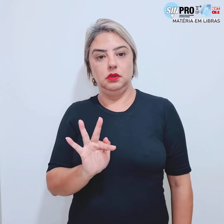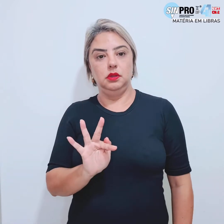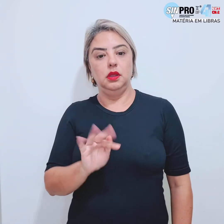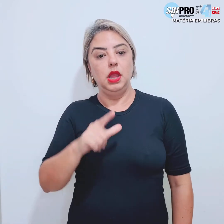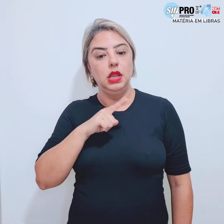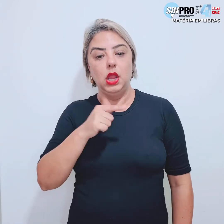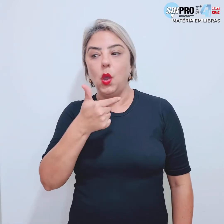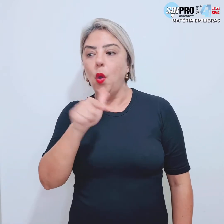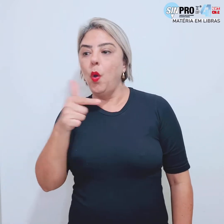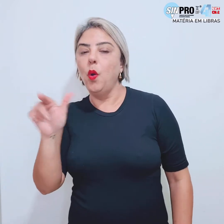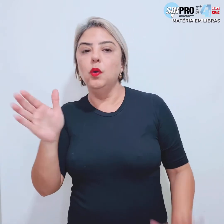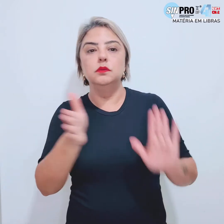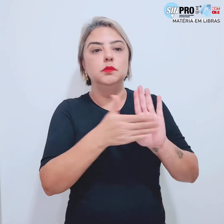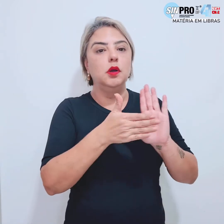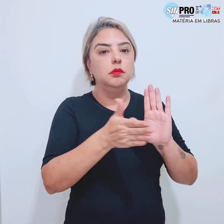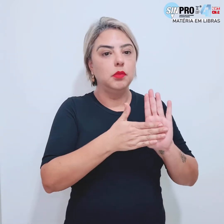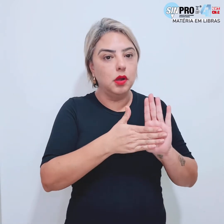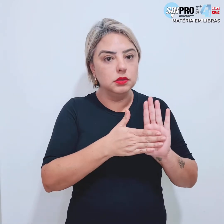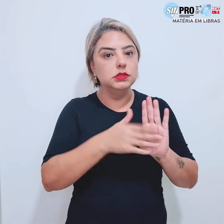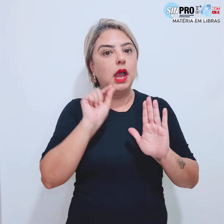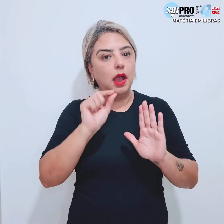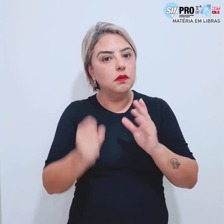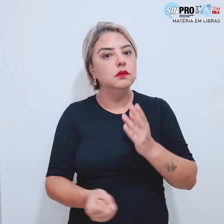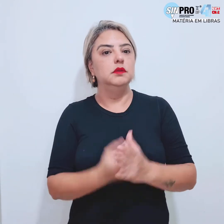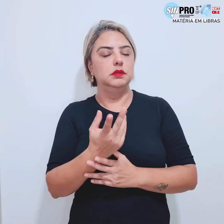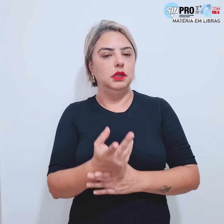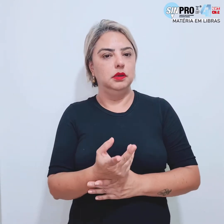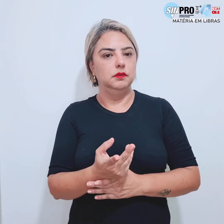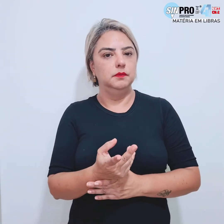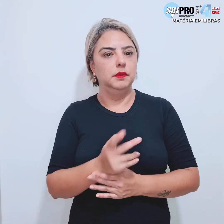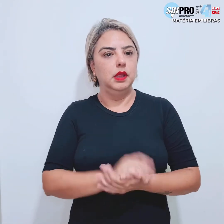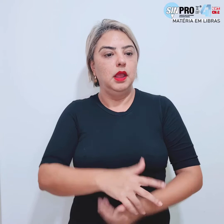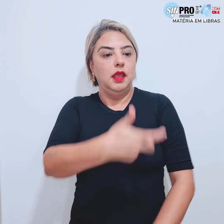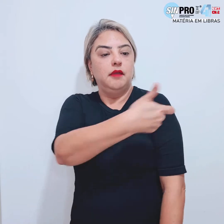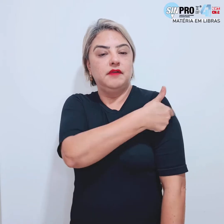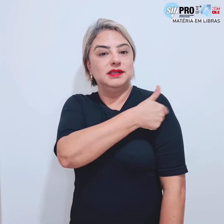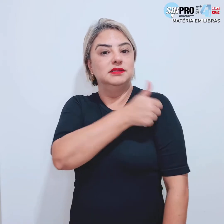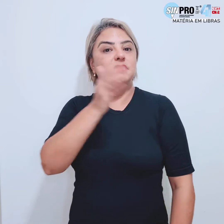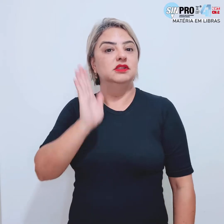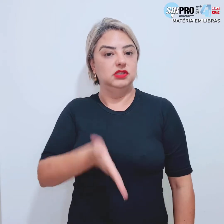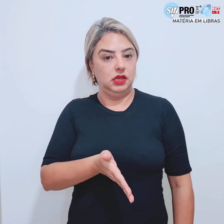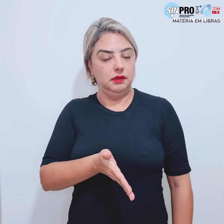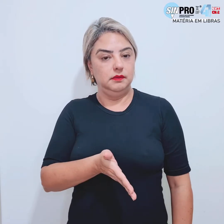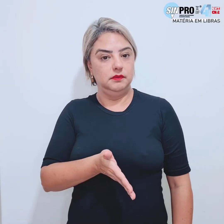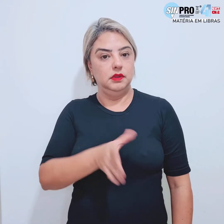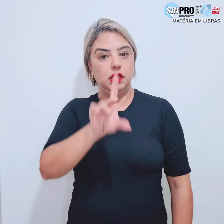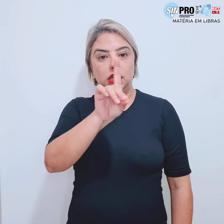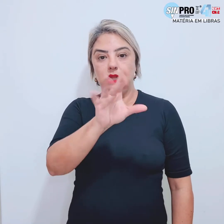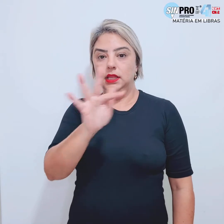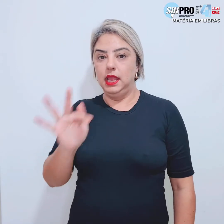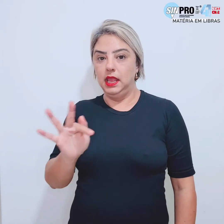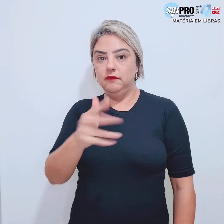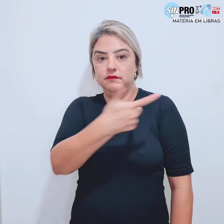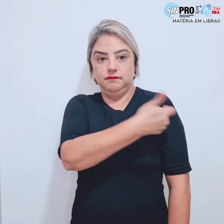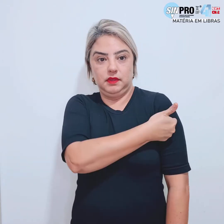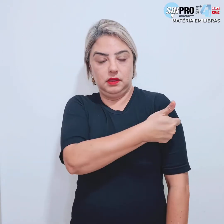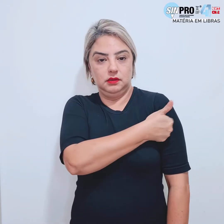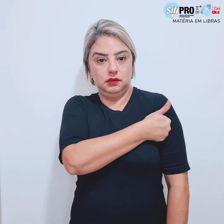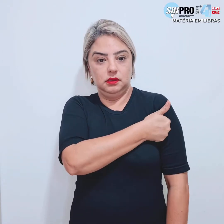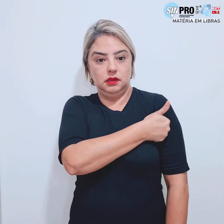Simpro-DF tem outras campanhas em curso, como Vacina Já, DF Vacinado